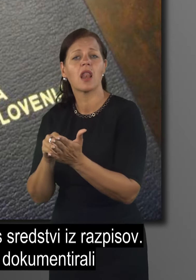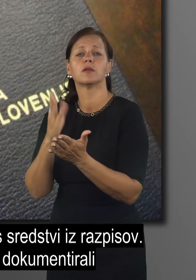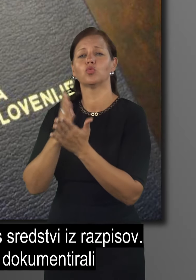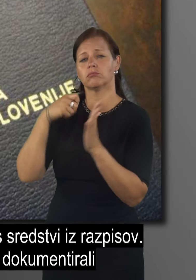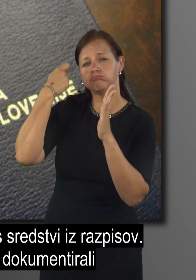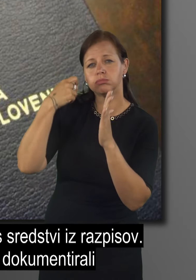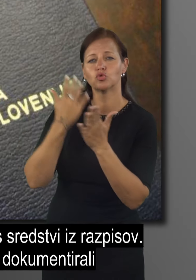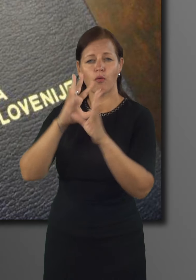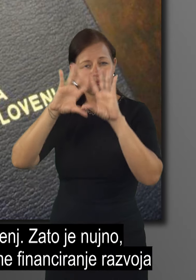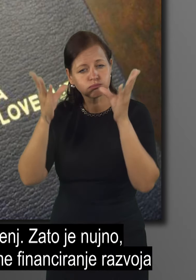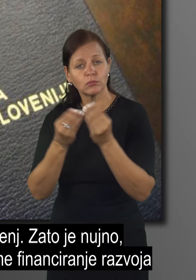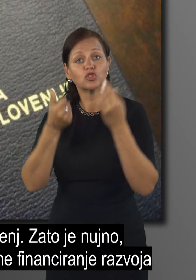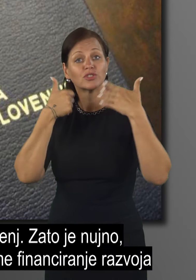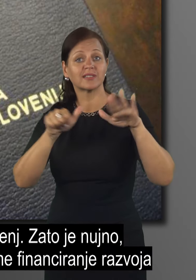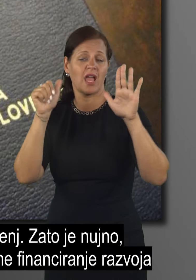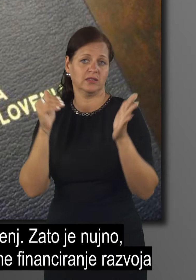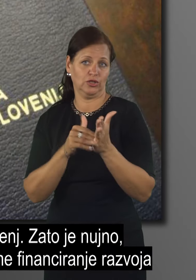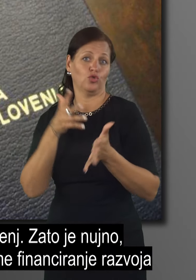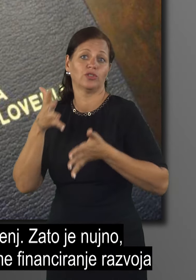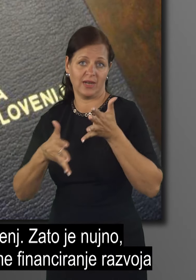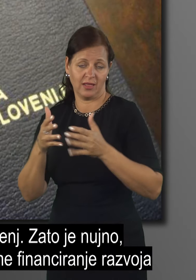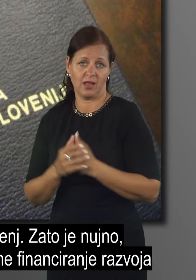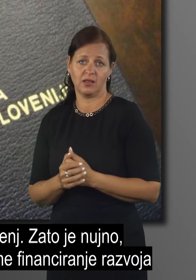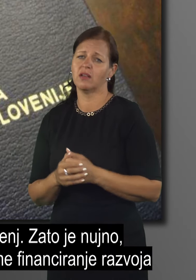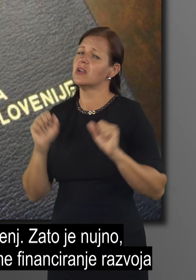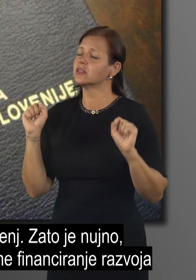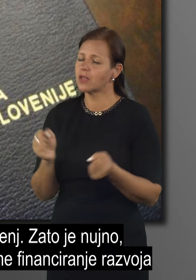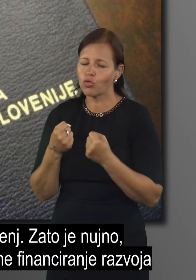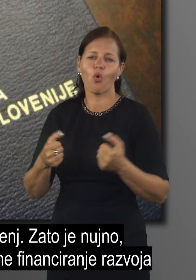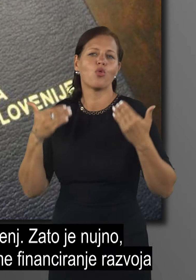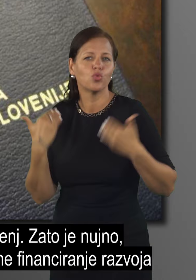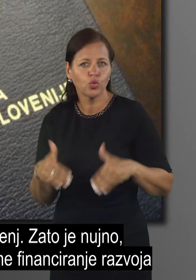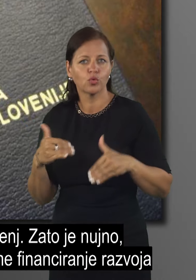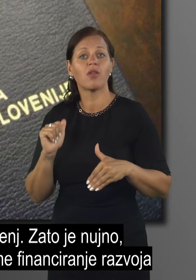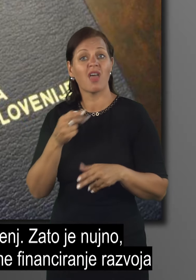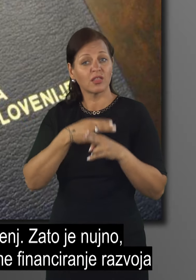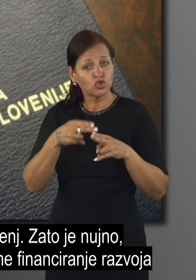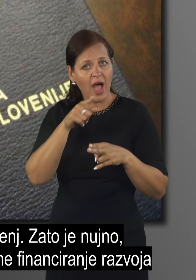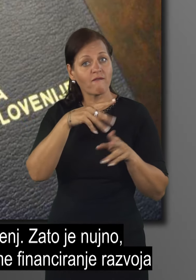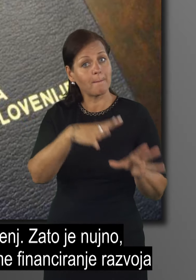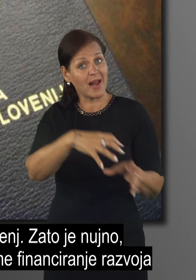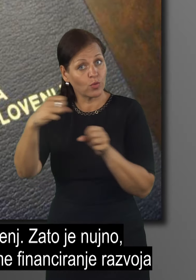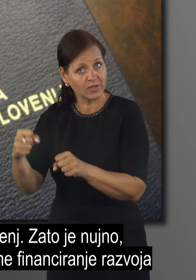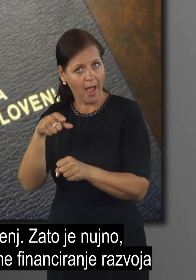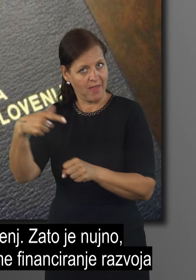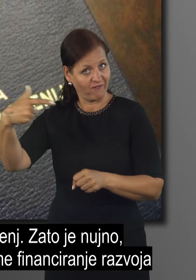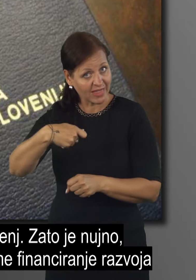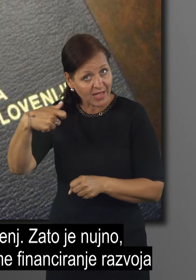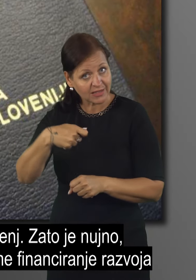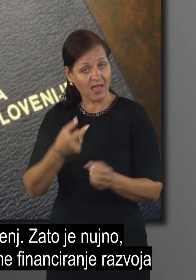Zapisali in dokumentirali so 16.000 kreten. Zato je nujno, da država prevzame financiranje razvoja tega jezika